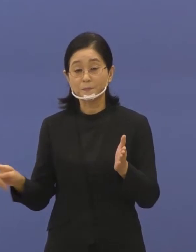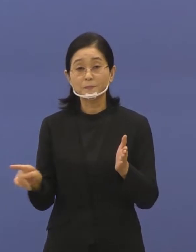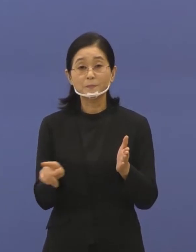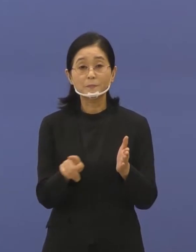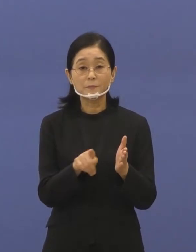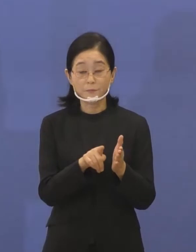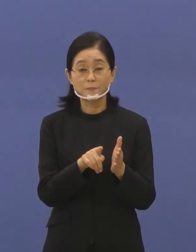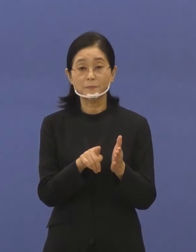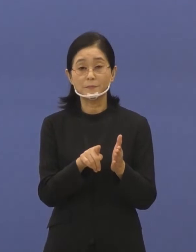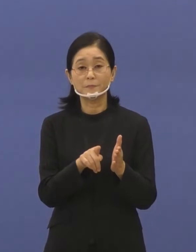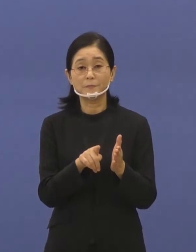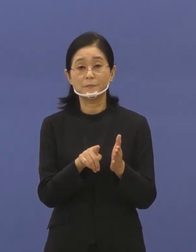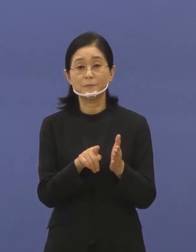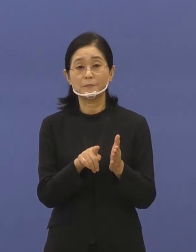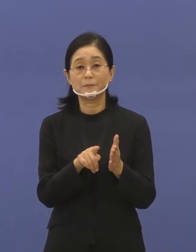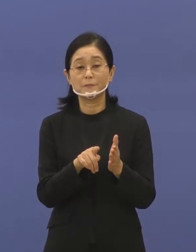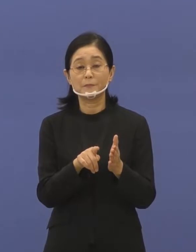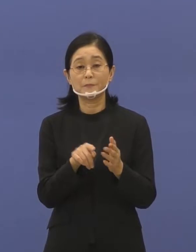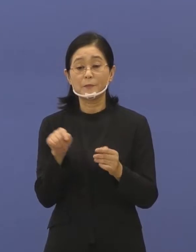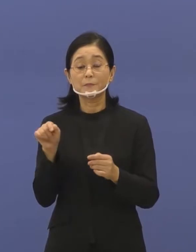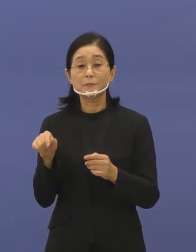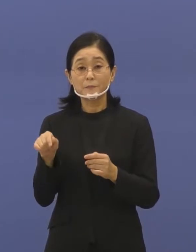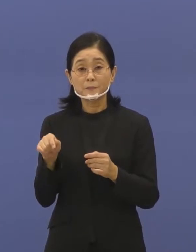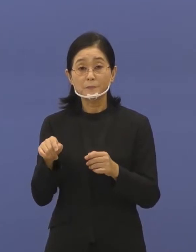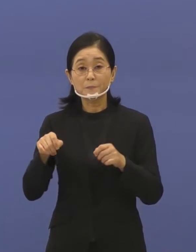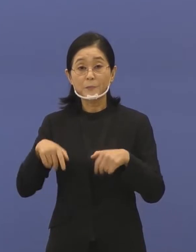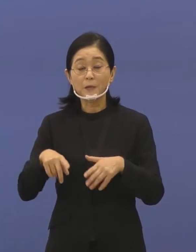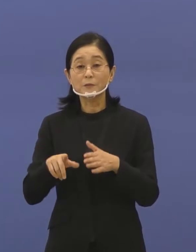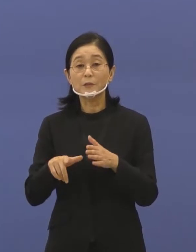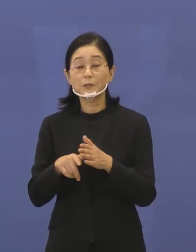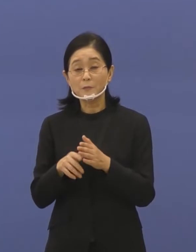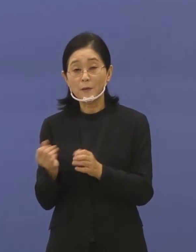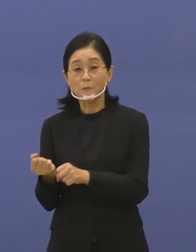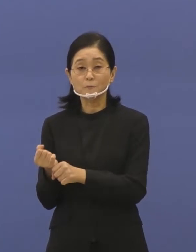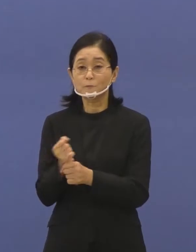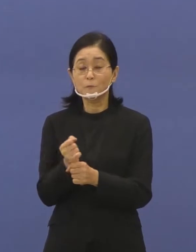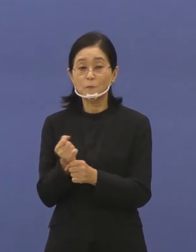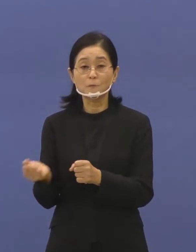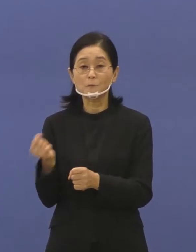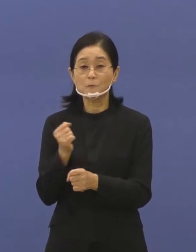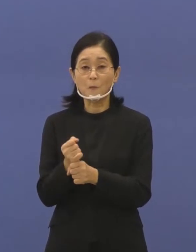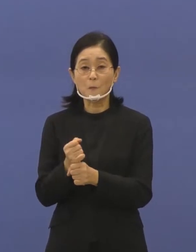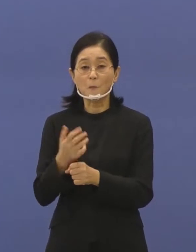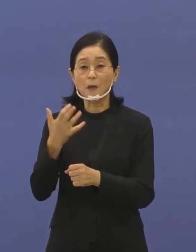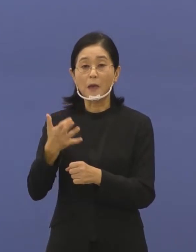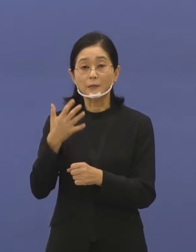この復興8年進め、